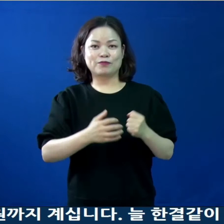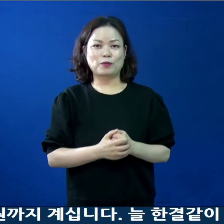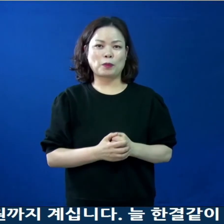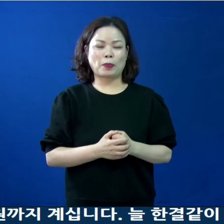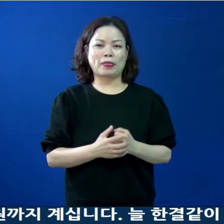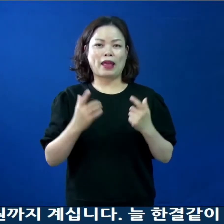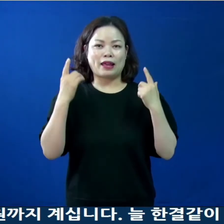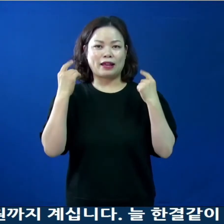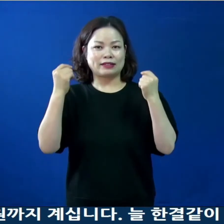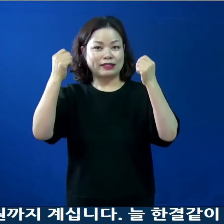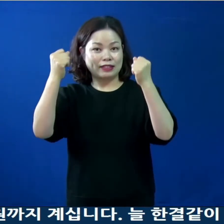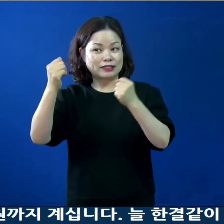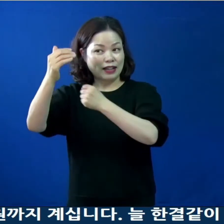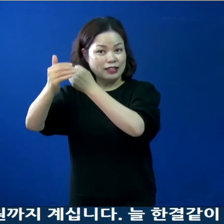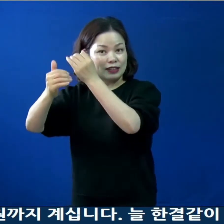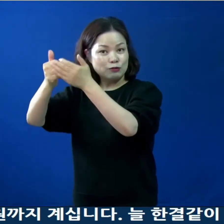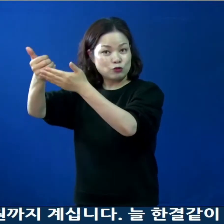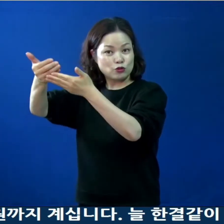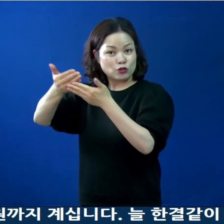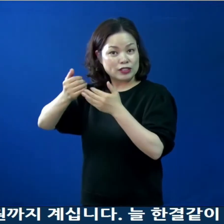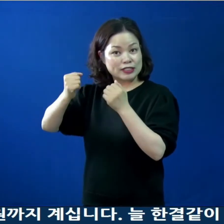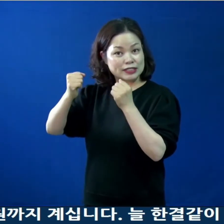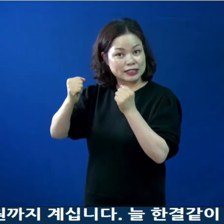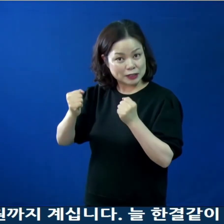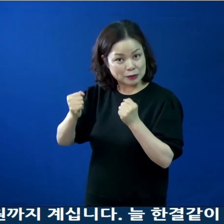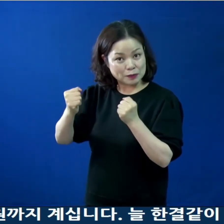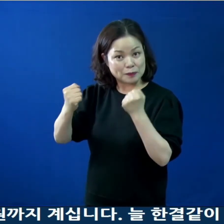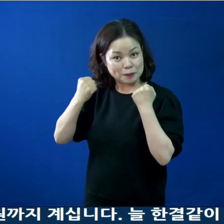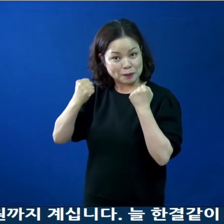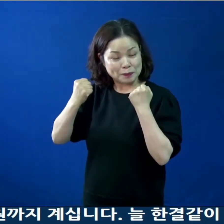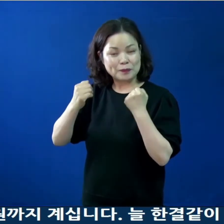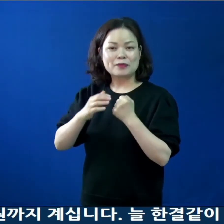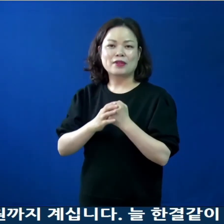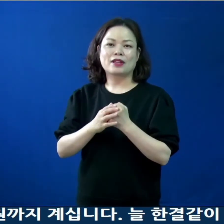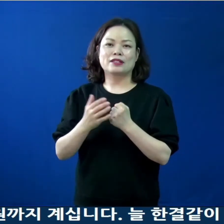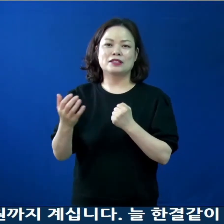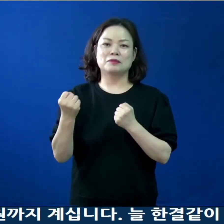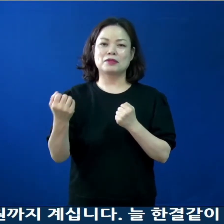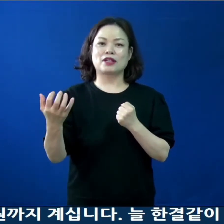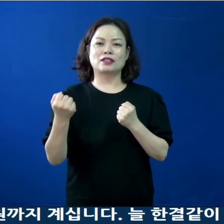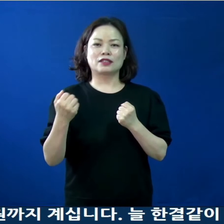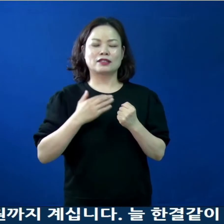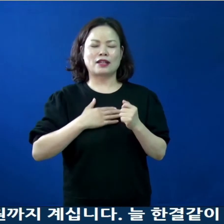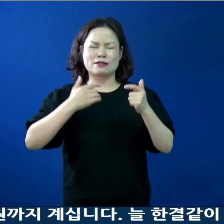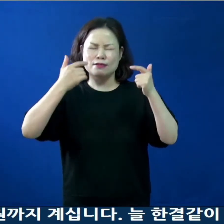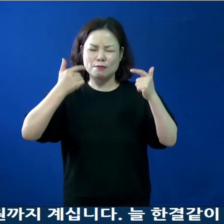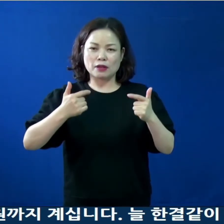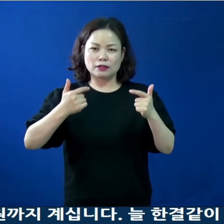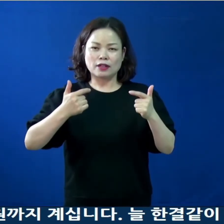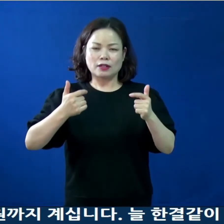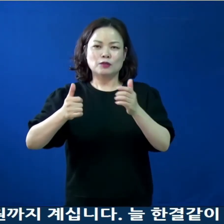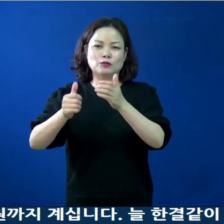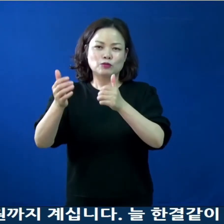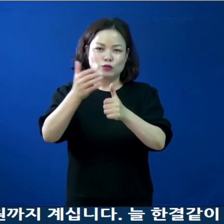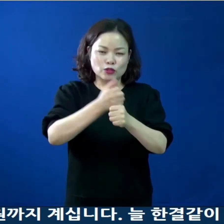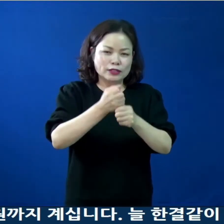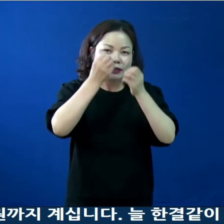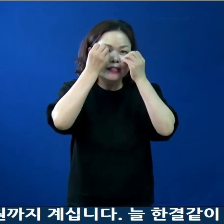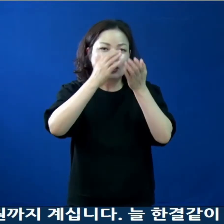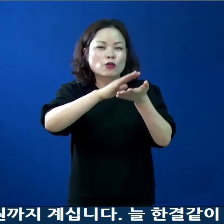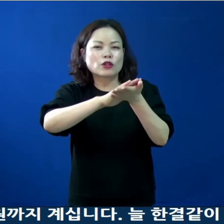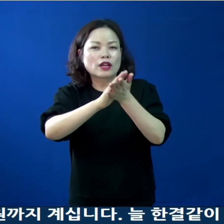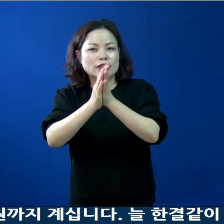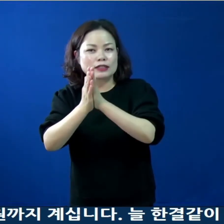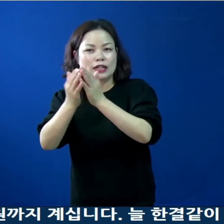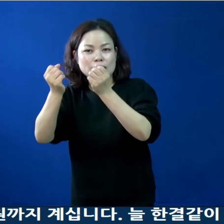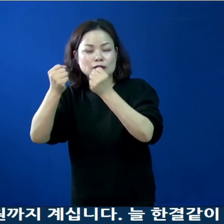항상 계시는 그 하나님이 주시는 힘, 그래서 그 주님이 주시는 힘으로 나를 날마다 고치시고 날마다 새롭게 하시는 그